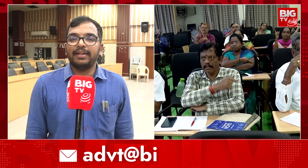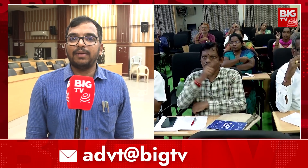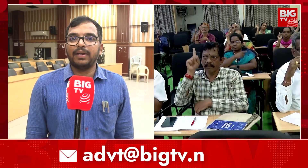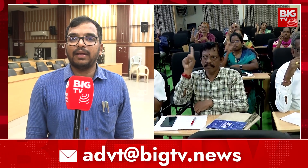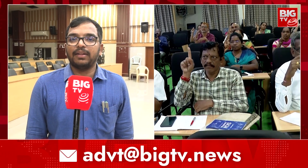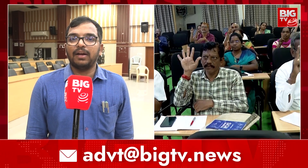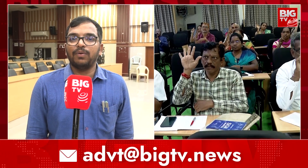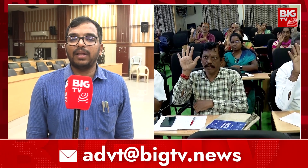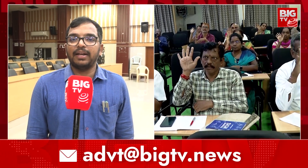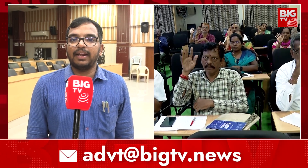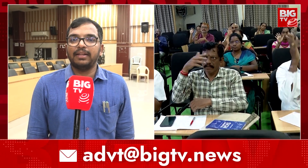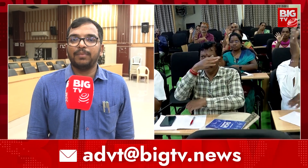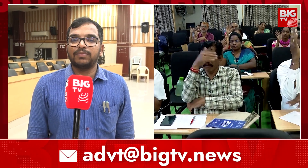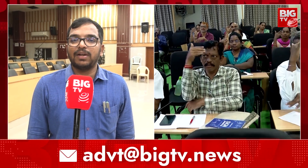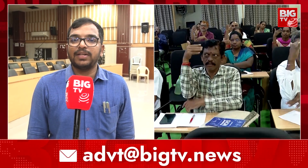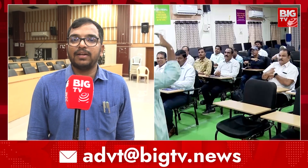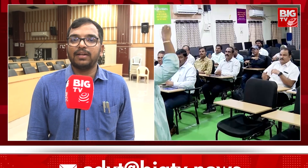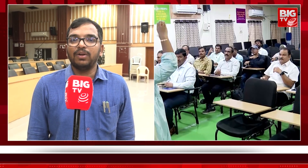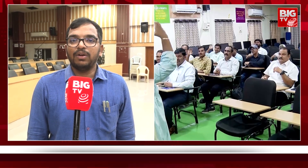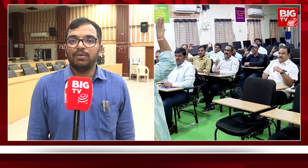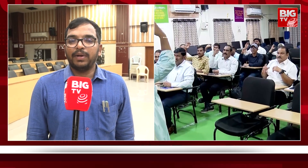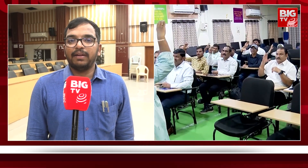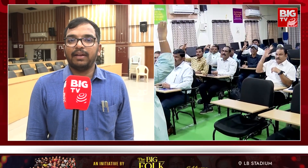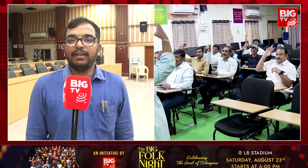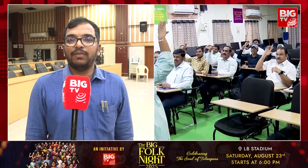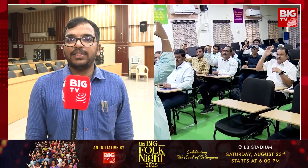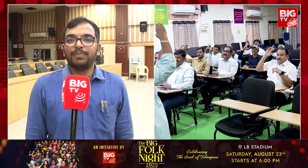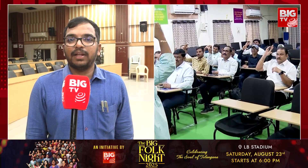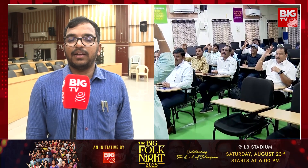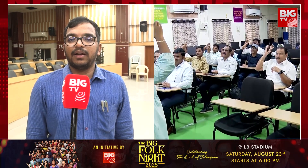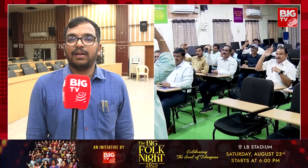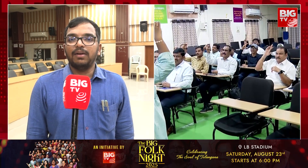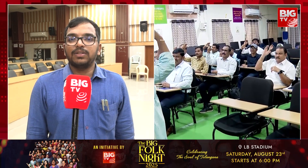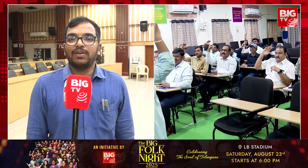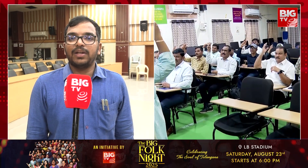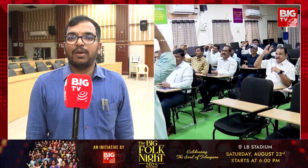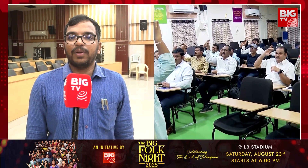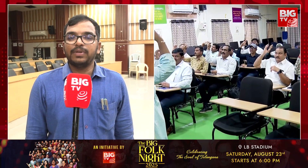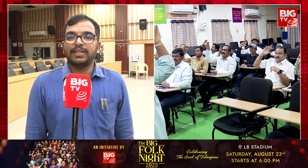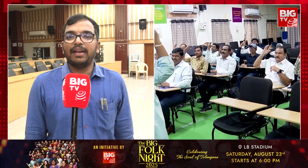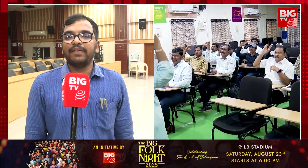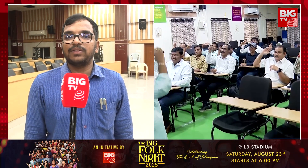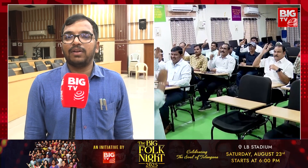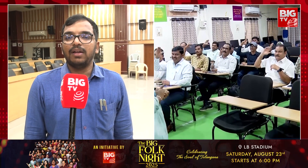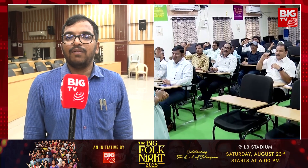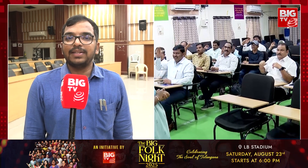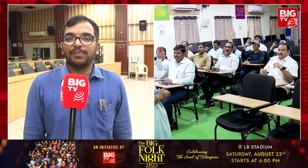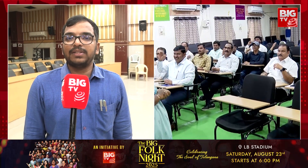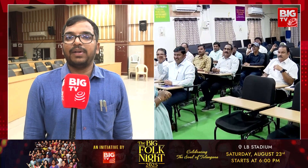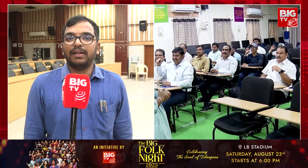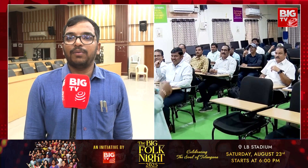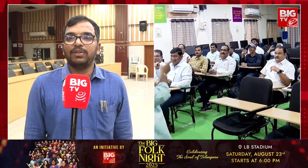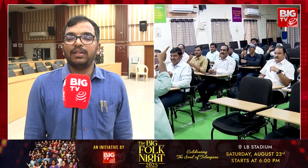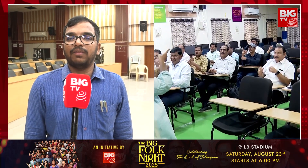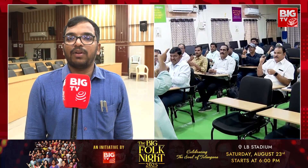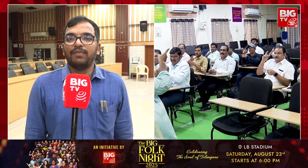సమస్యలు ఎలాగైతే మనకి అర్థం కావో దాన్ని ఎలాగైతే మనం సాల్వ్ చేయడానికి మనకి ఎలాగైతే వాళ్ళు చెప్పింది అర్థం కాక సాల్వ్ చేయలేకపోయాము, ఈ సైన్ లాంగ్వేజ్ ద్వారా వాళ్ళ సమస్య